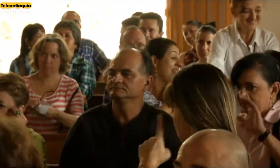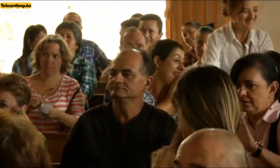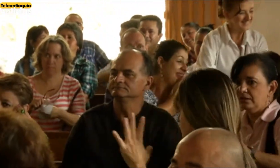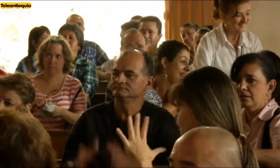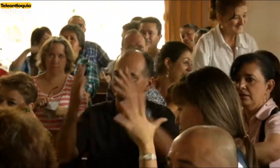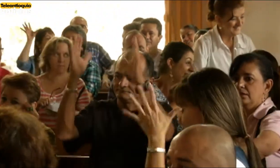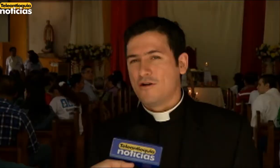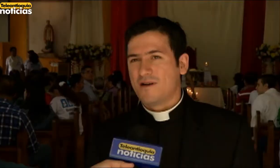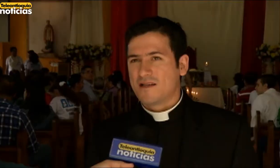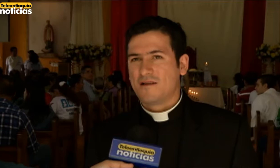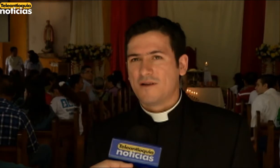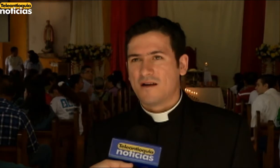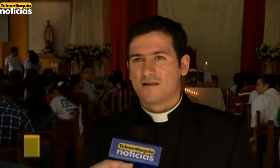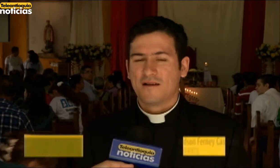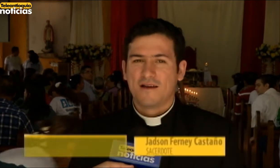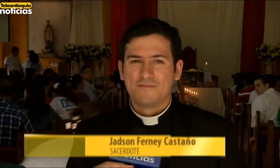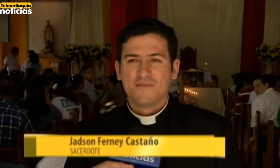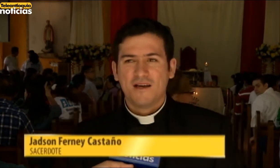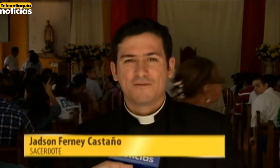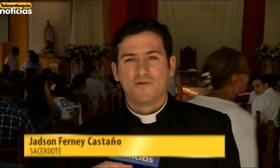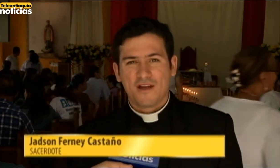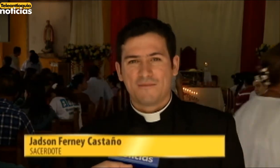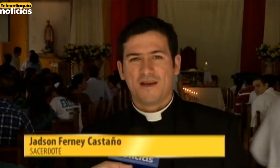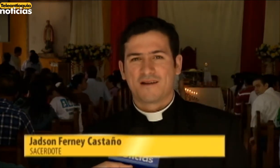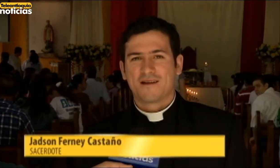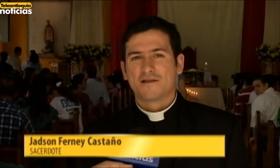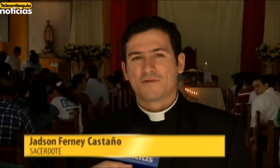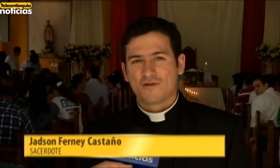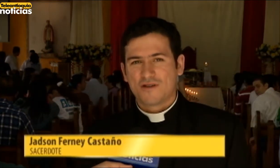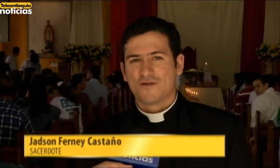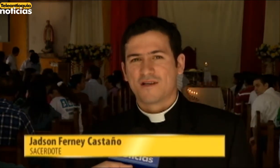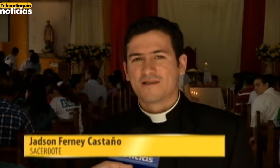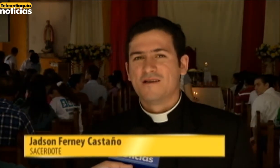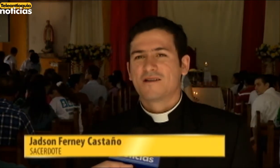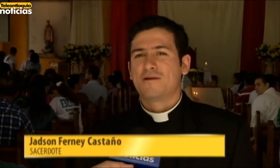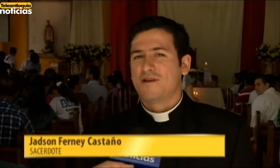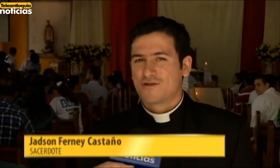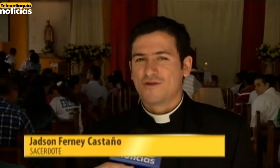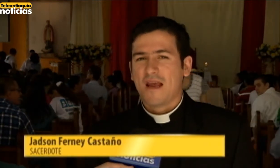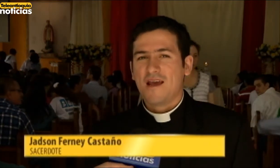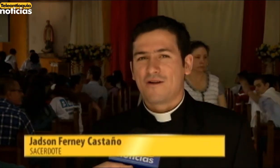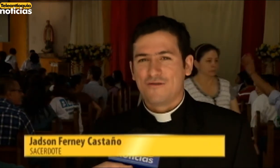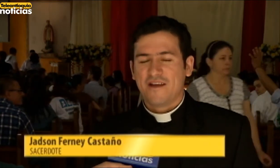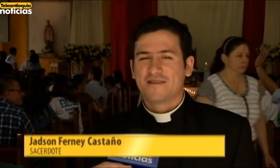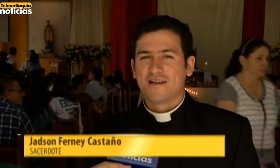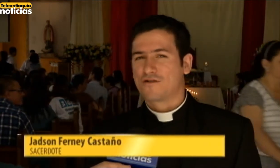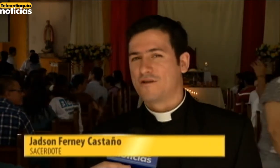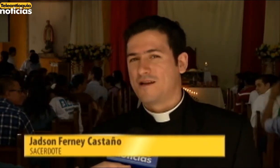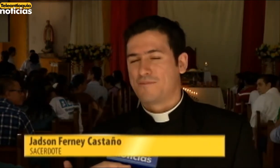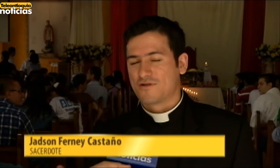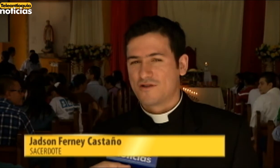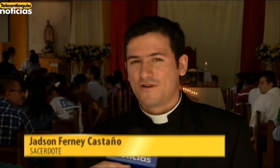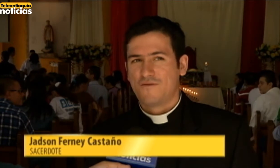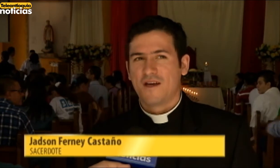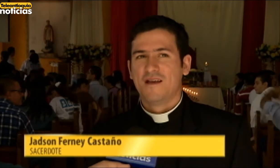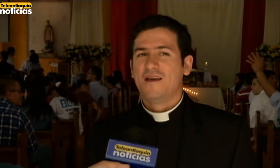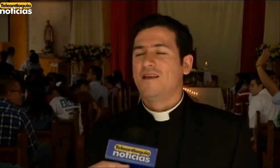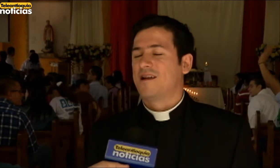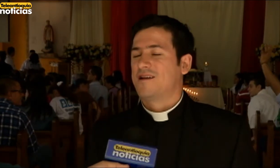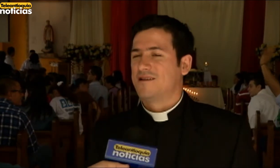lo más gratificante es poder ver que las personas sordas también son incluidas dentro del proceso de fe y de la iglesia